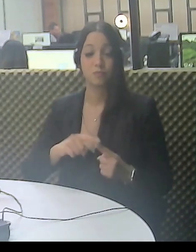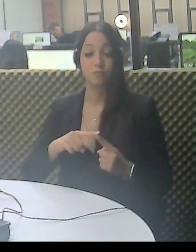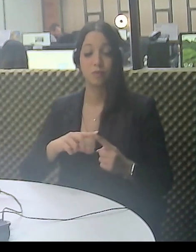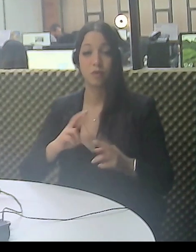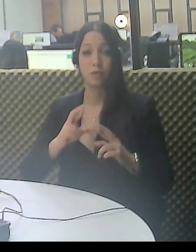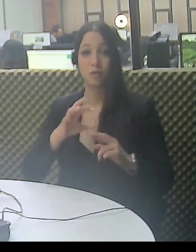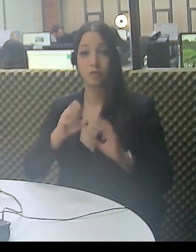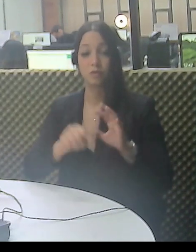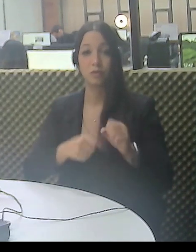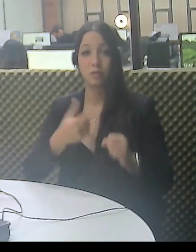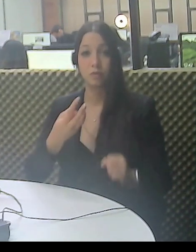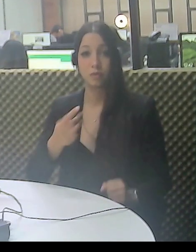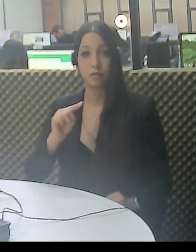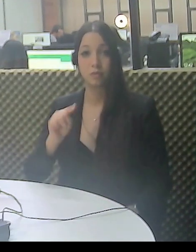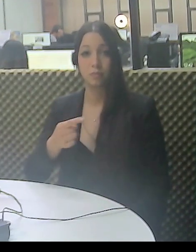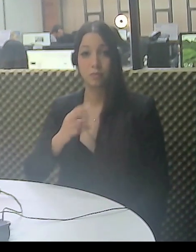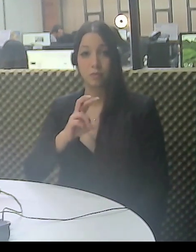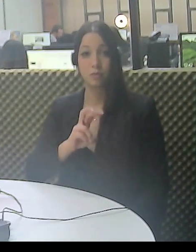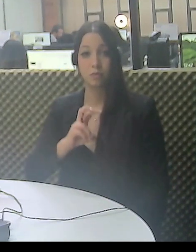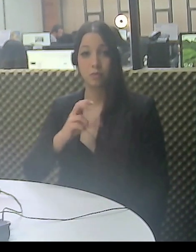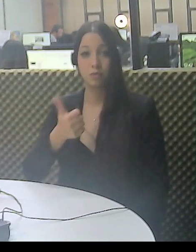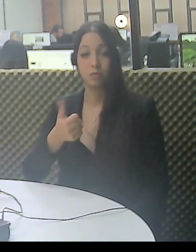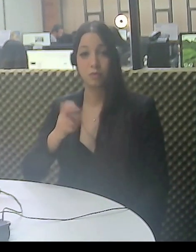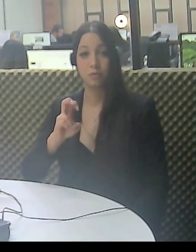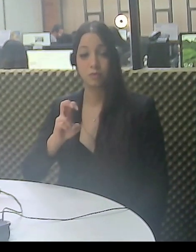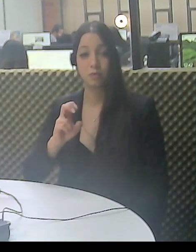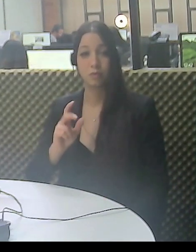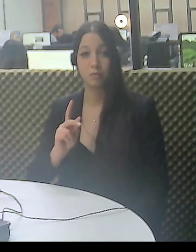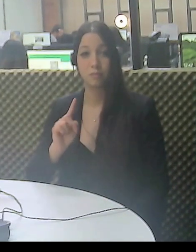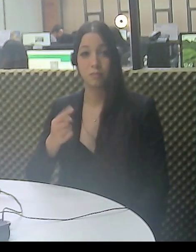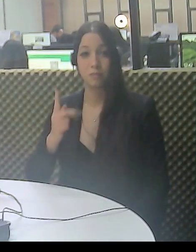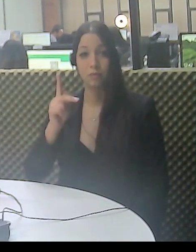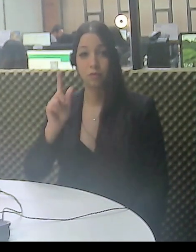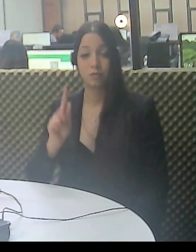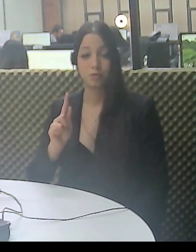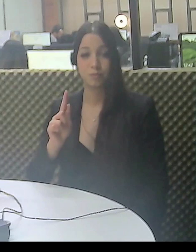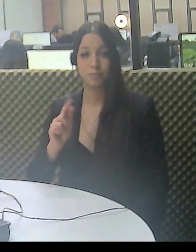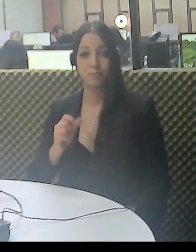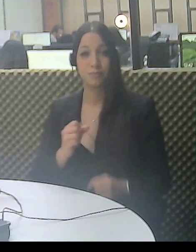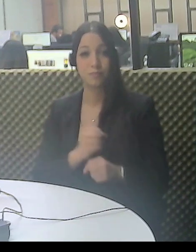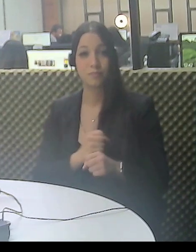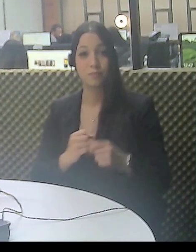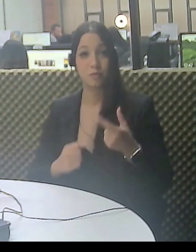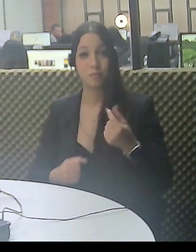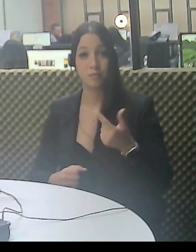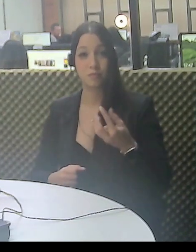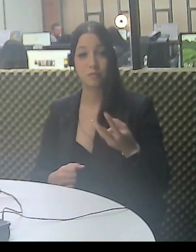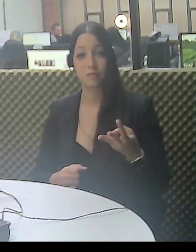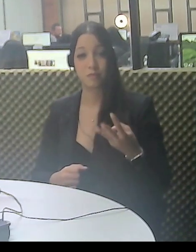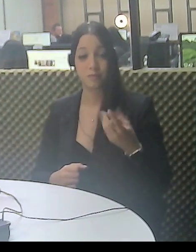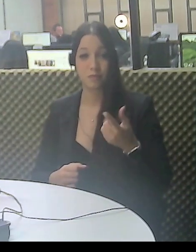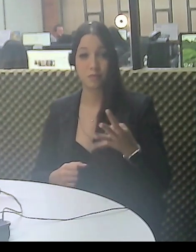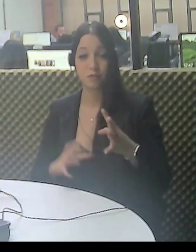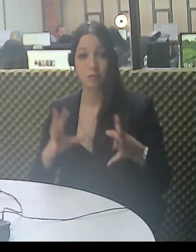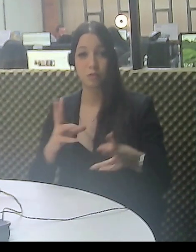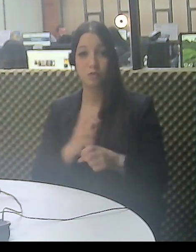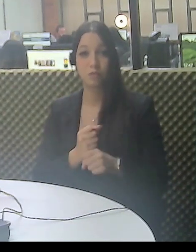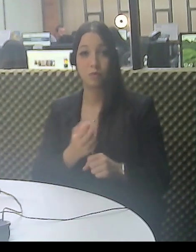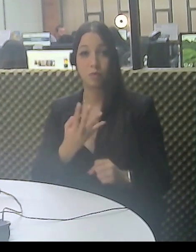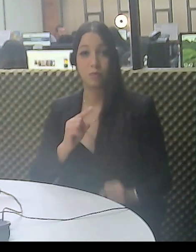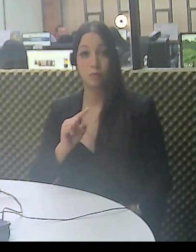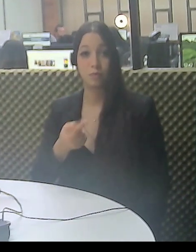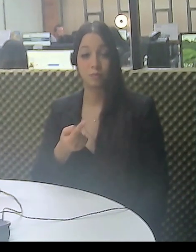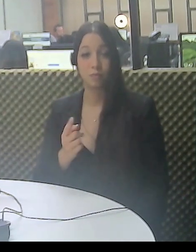coletadas 3.515 toneladas. Em 2022, no ano passado, o total recolhido foi de quase 4